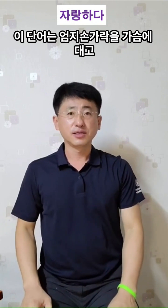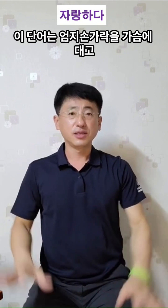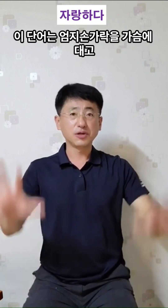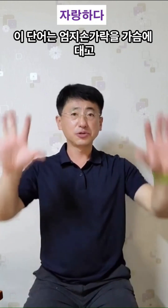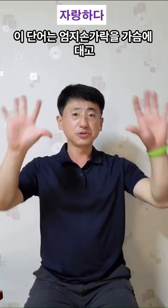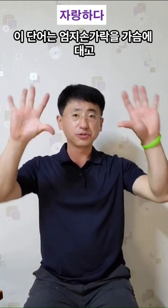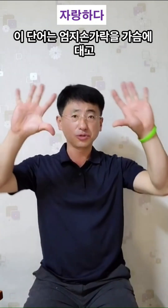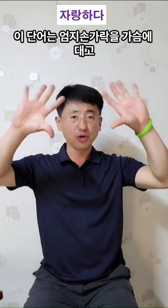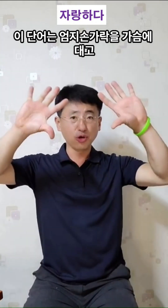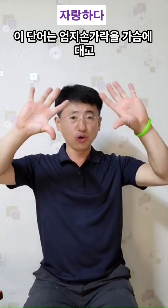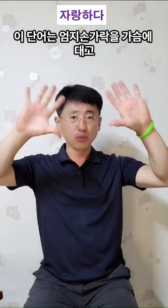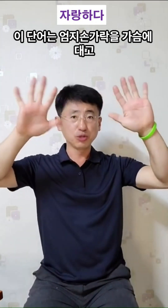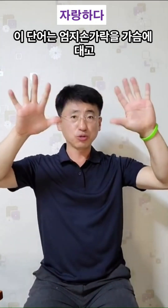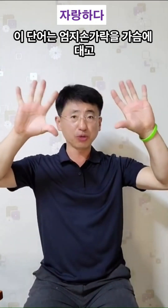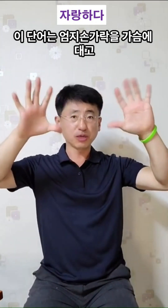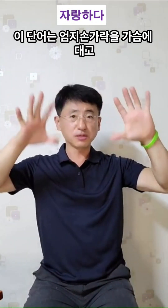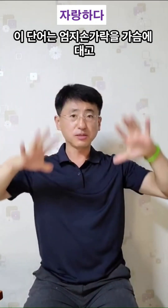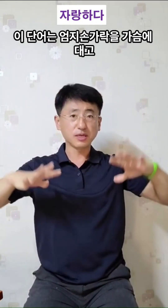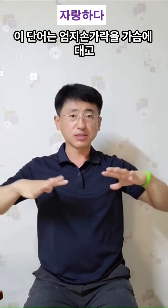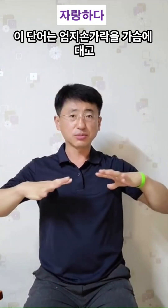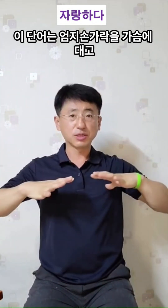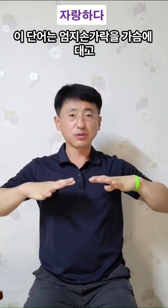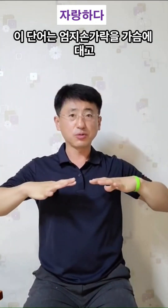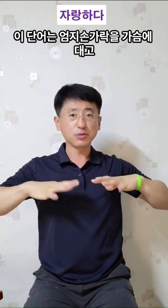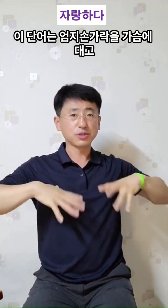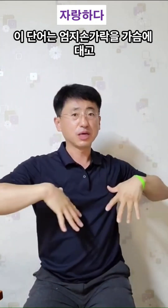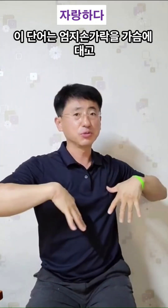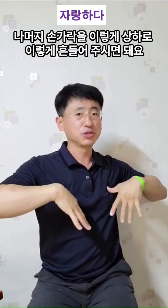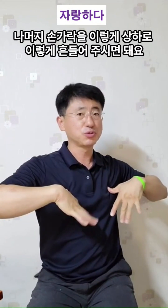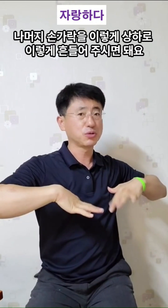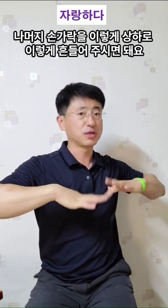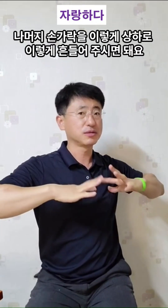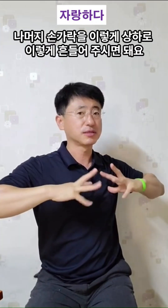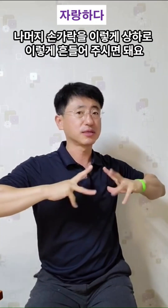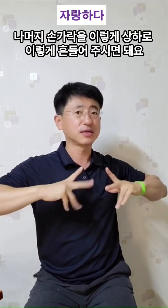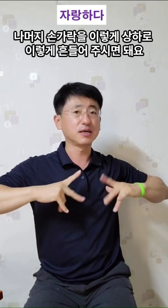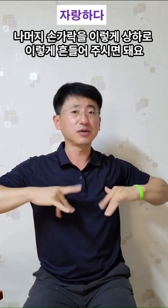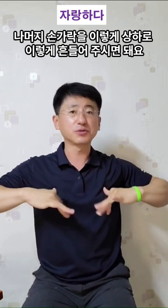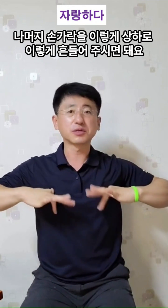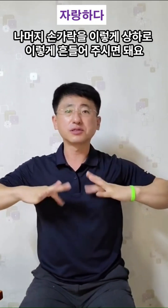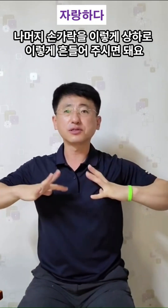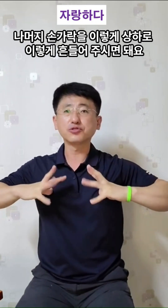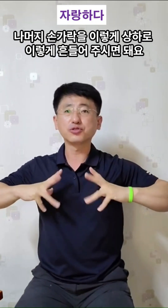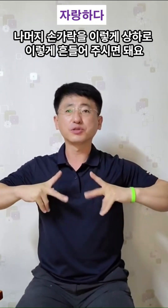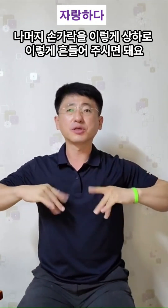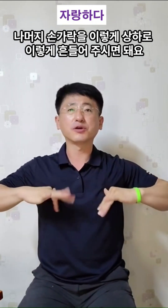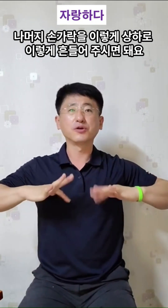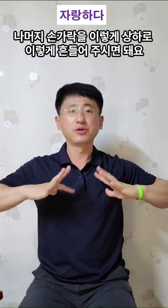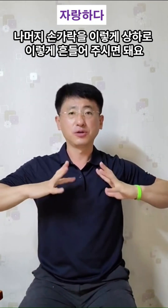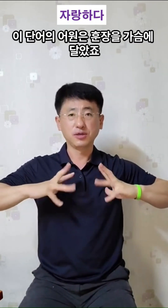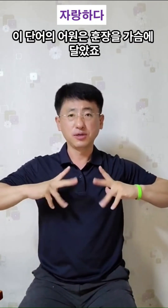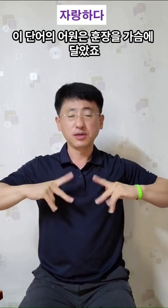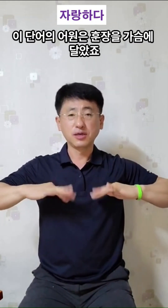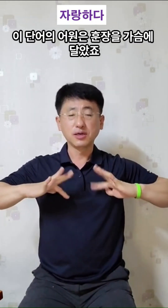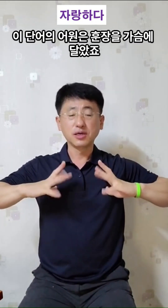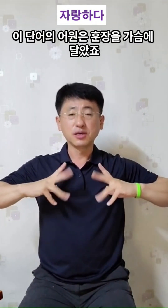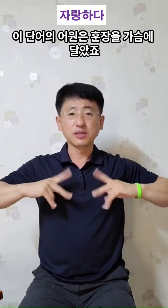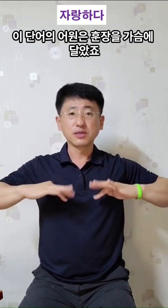이 단어는 엄지손가락을 가슴에 대고 나머지 손가락은 이렇게 상하로 이렇게 흔들으시면 돼요.